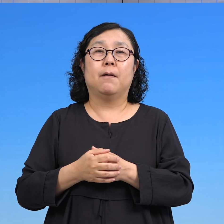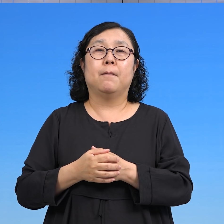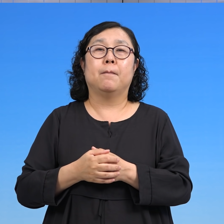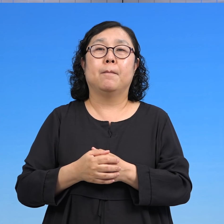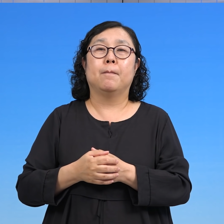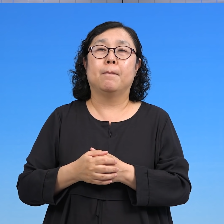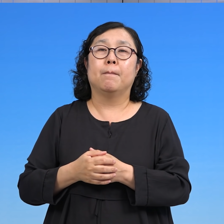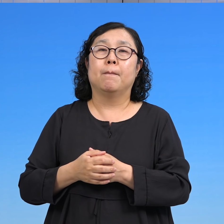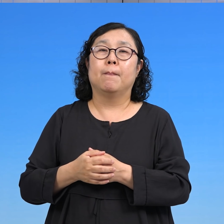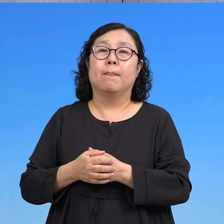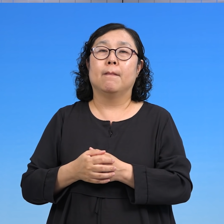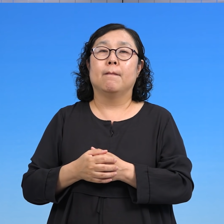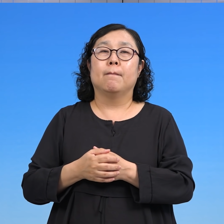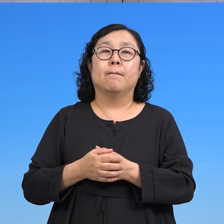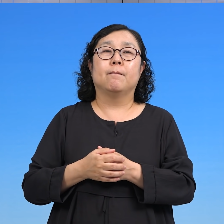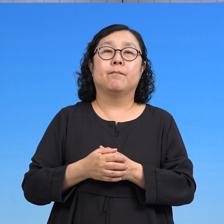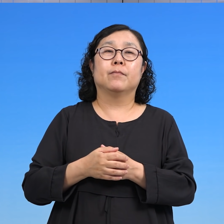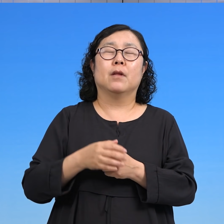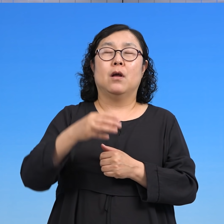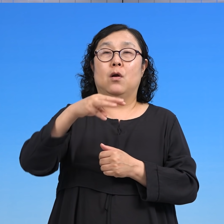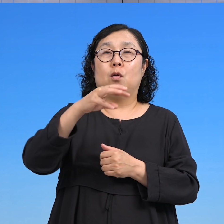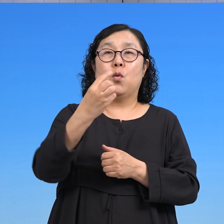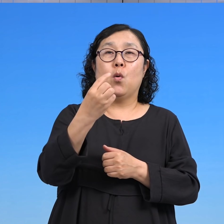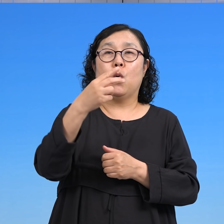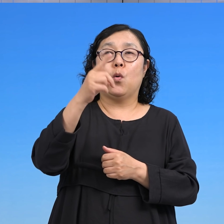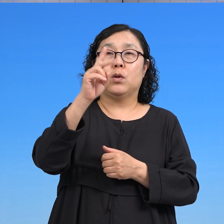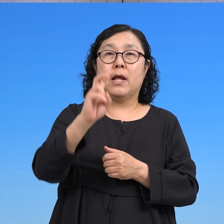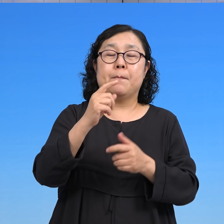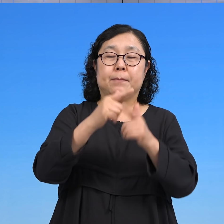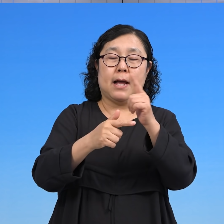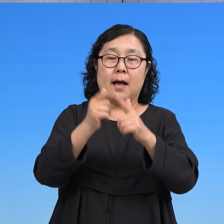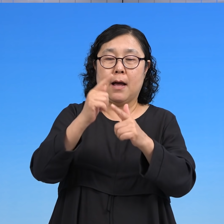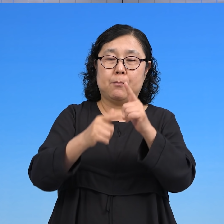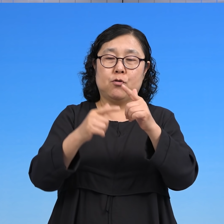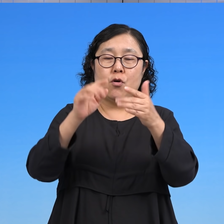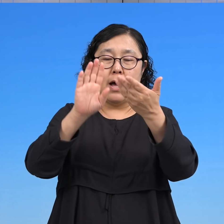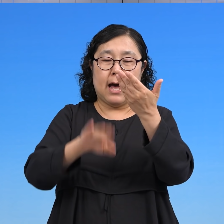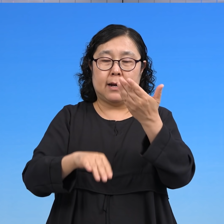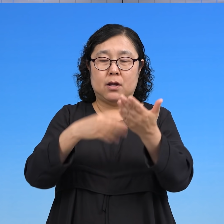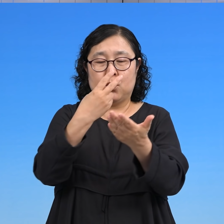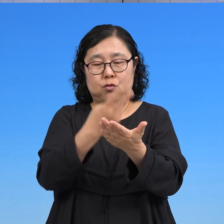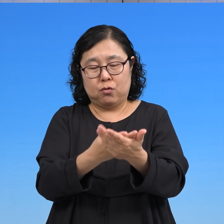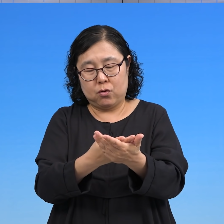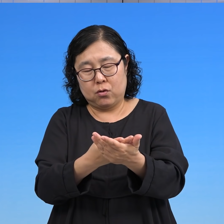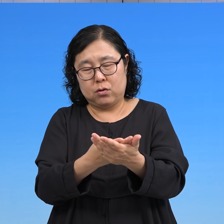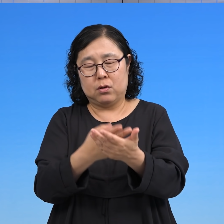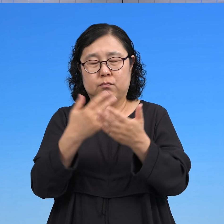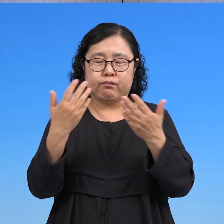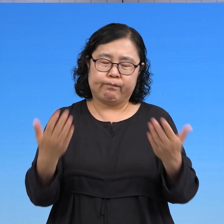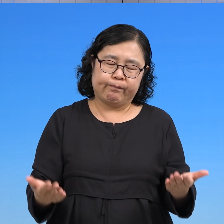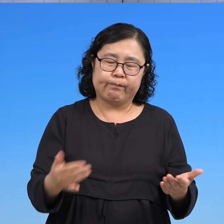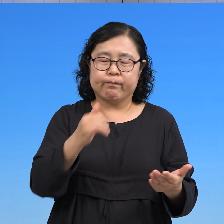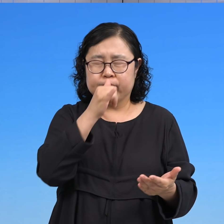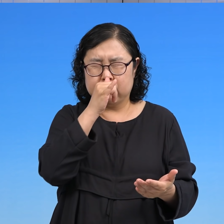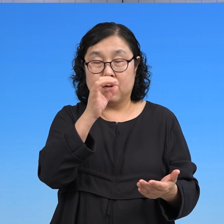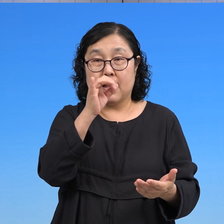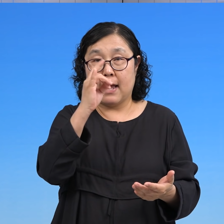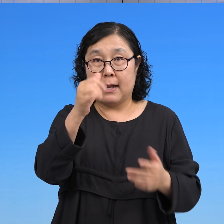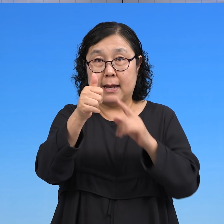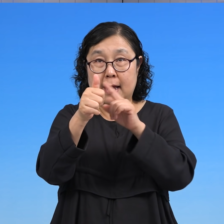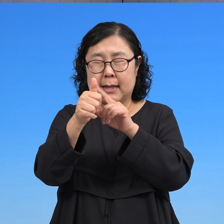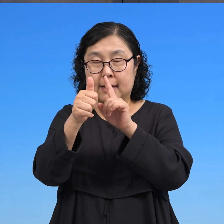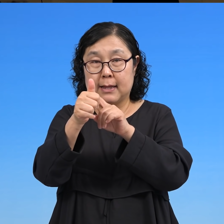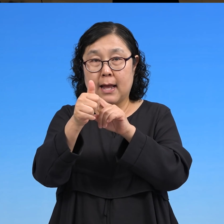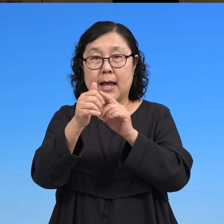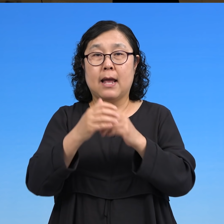이뭐 너무너무 눈물 나는 내용이에요. 그렇게 로뎀나무 아래에 누워 쉬고 있는